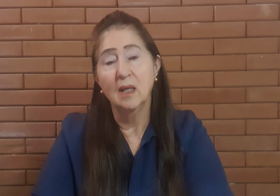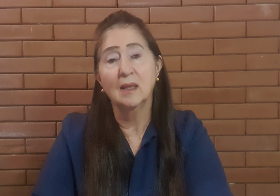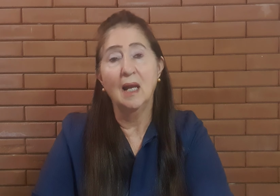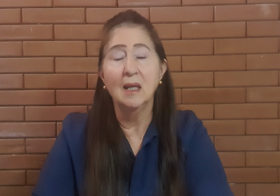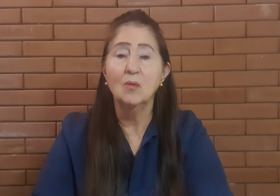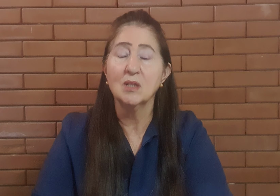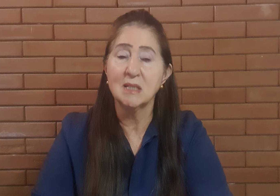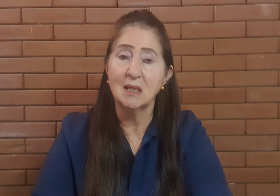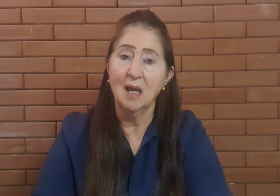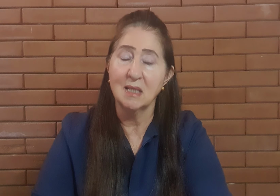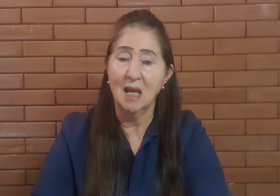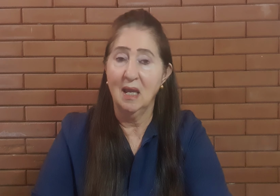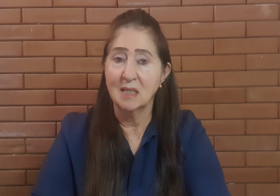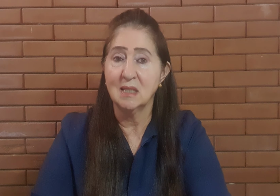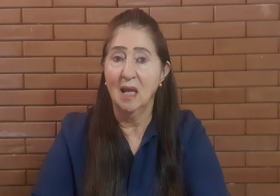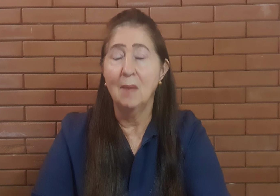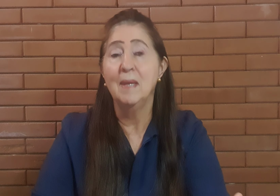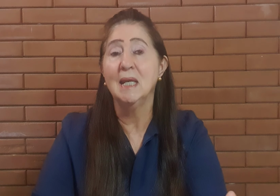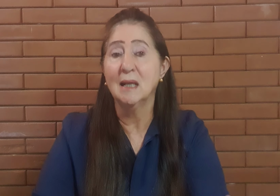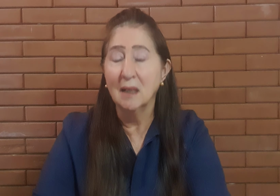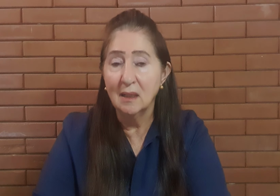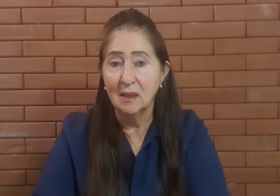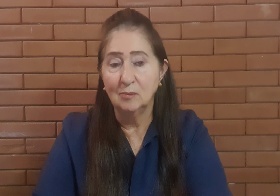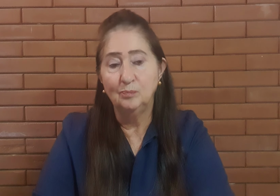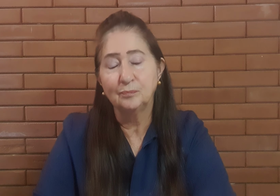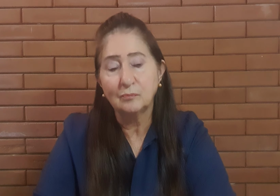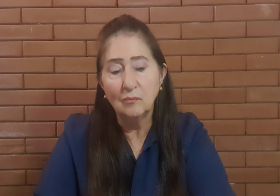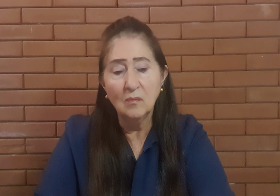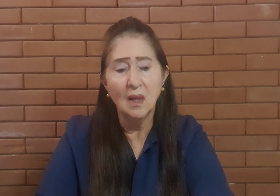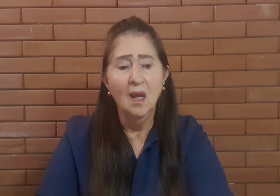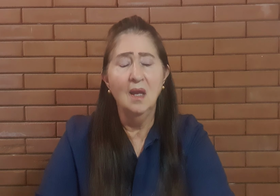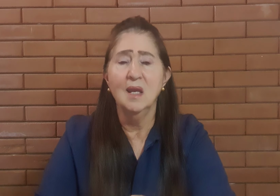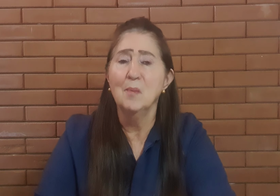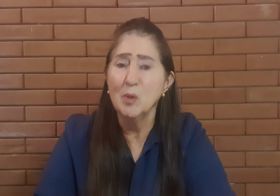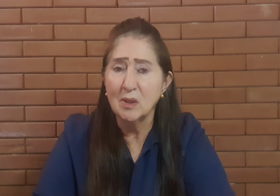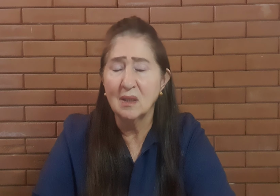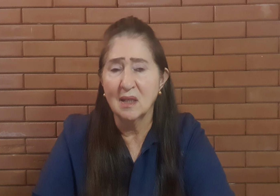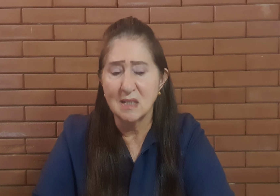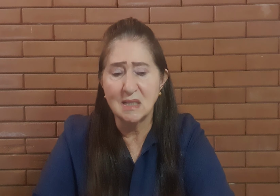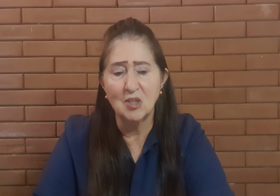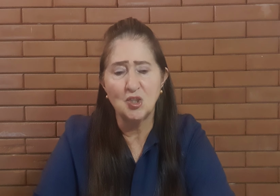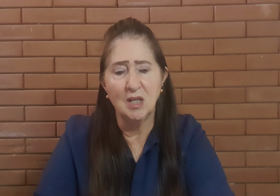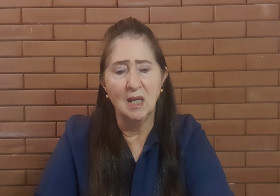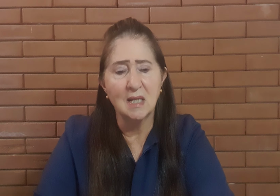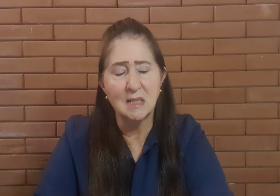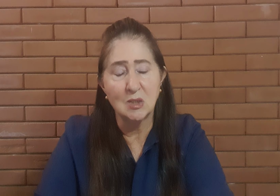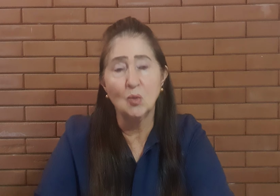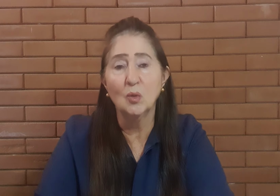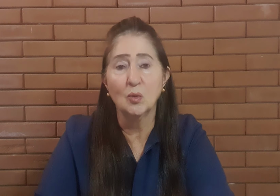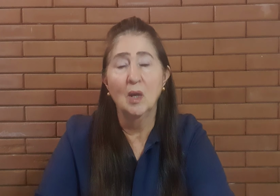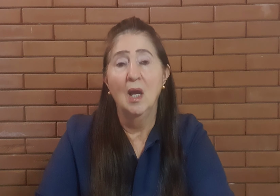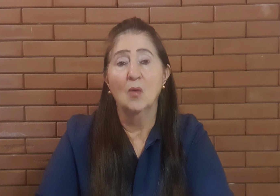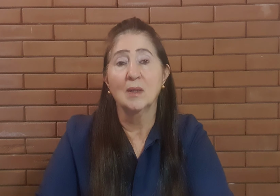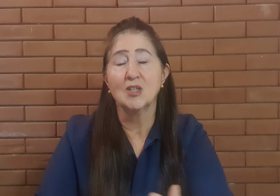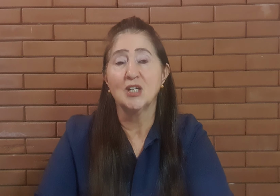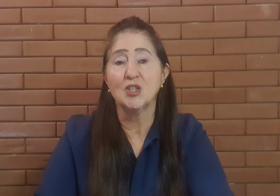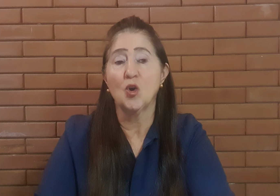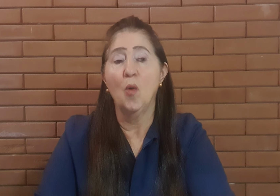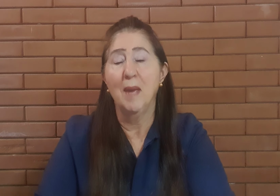da língua de sinais ASL americana. E é muito interessante esse estudo quando a gente começa